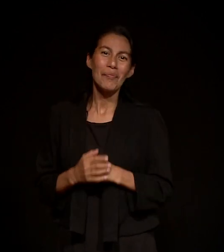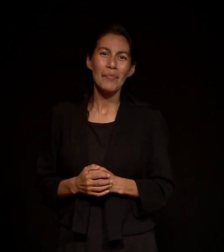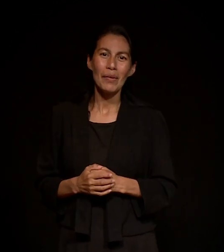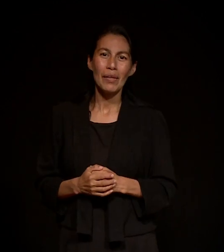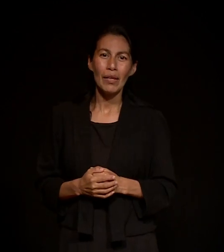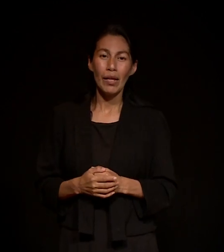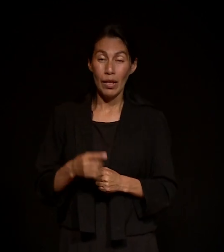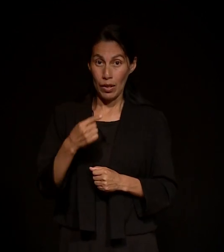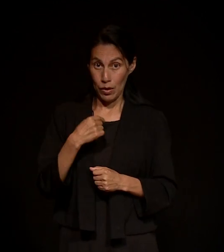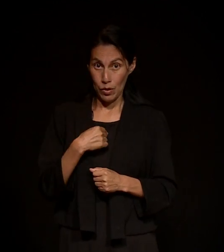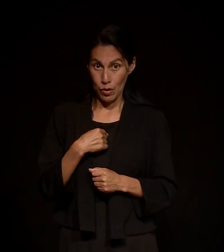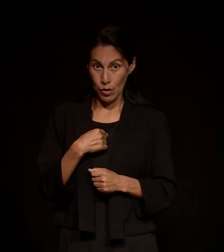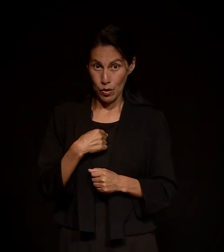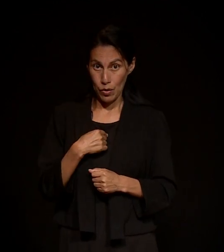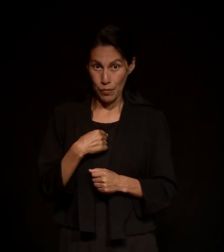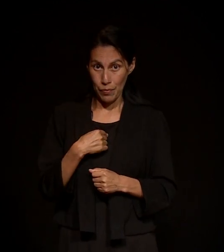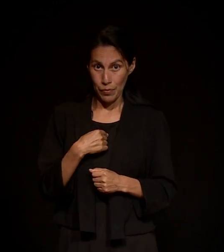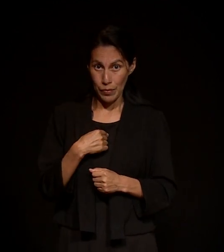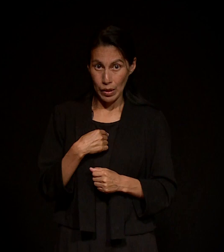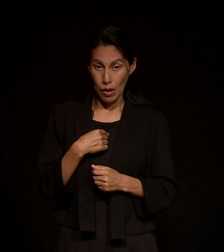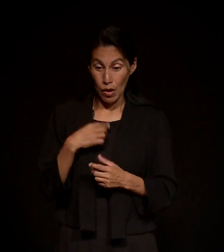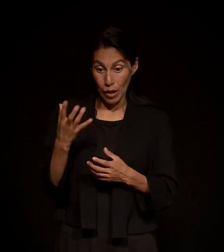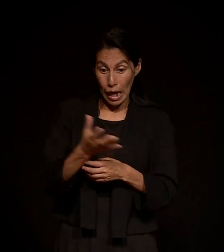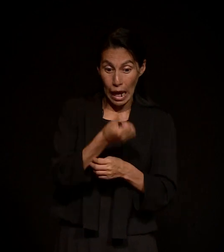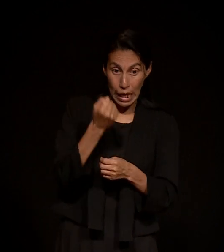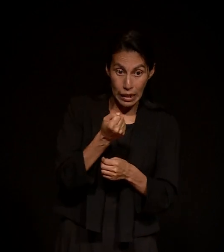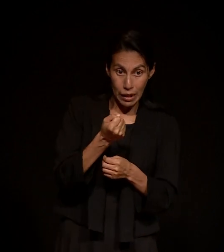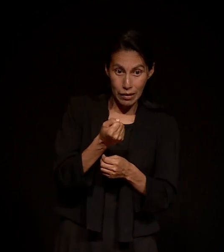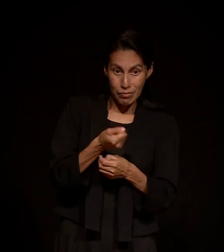uno. Y además, también compartí